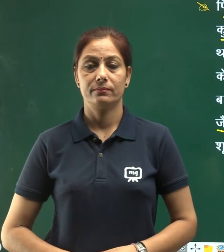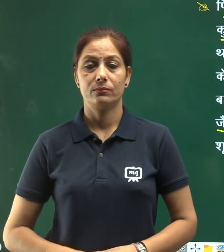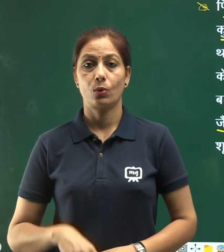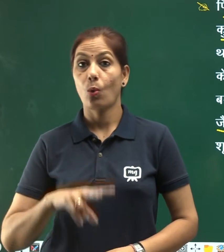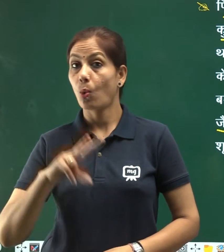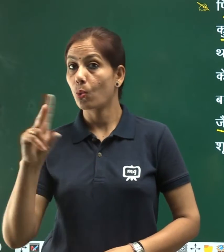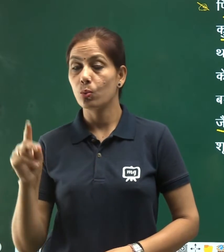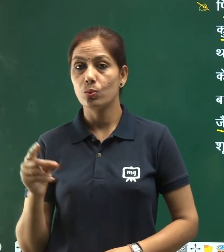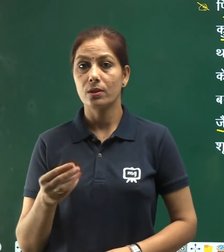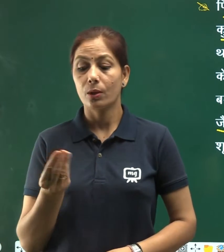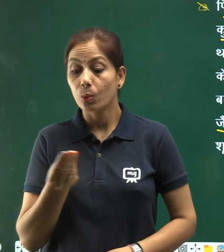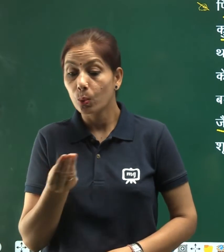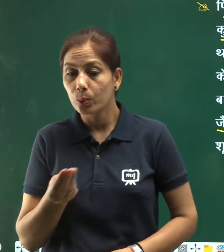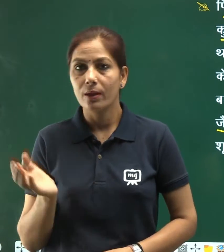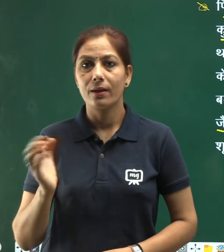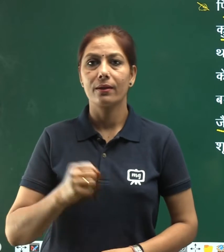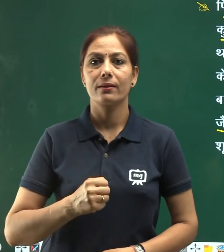दूसरा कुत्ता लाकर